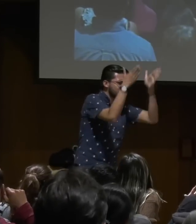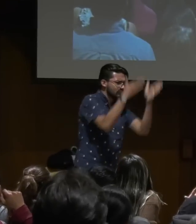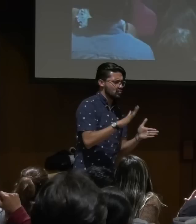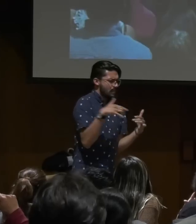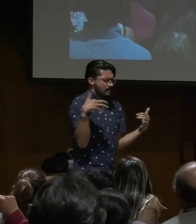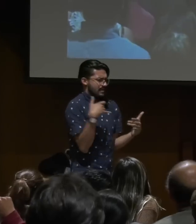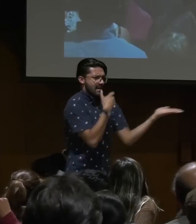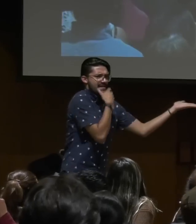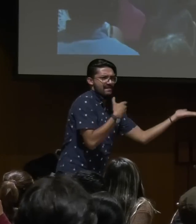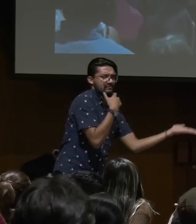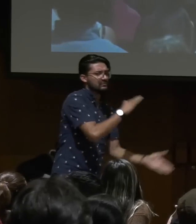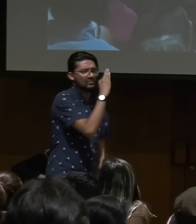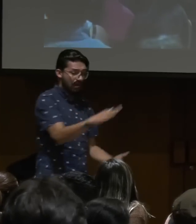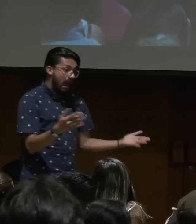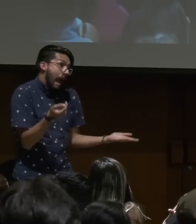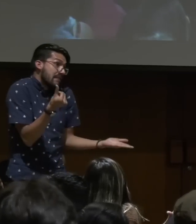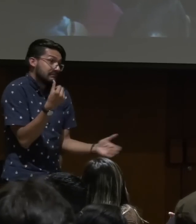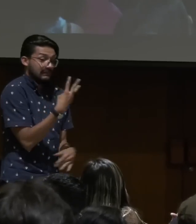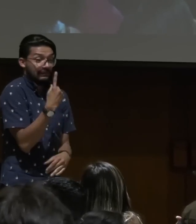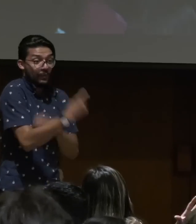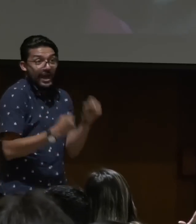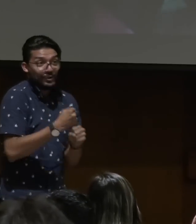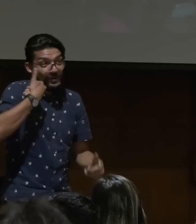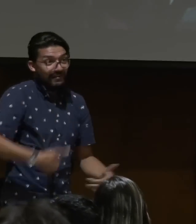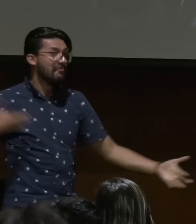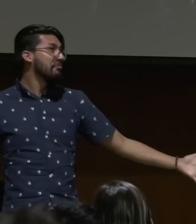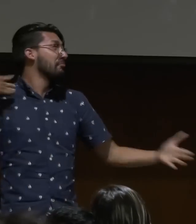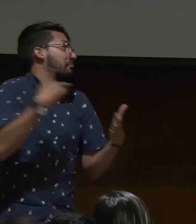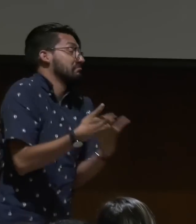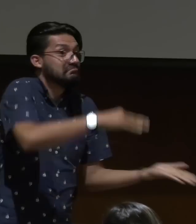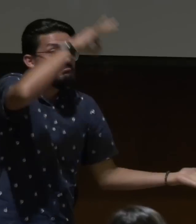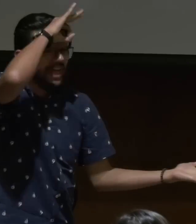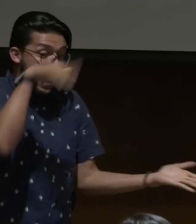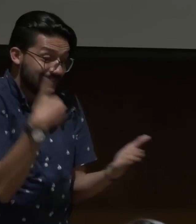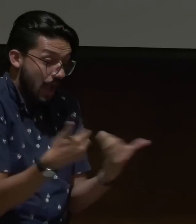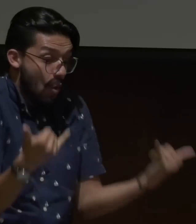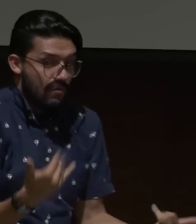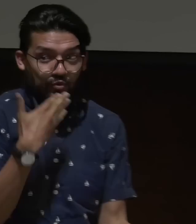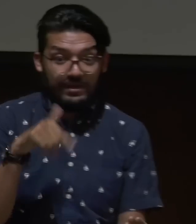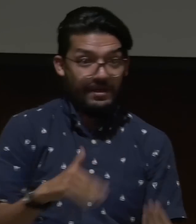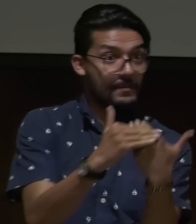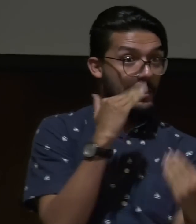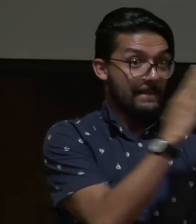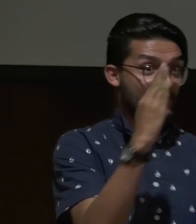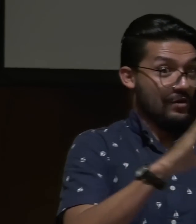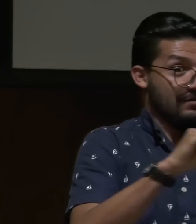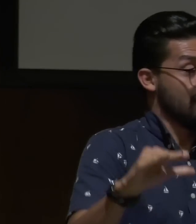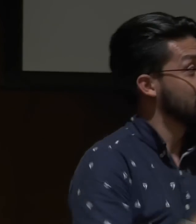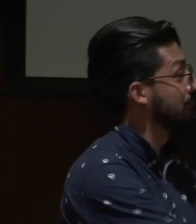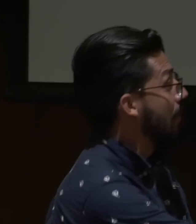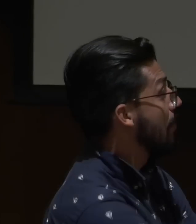como personas sordas no tenemos el contexto de quiénes eran estas personas, ¿sí? Durante mucho tiempo